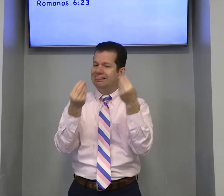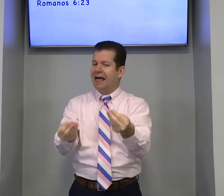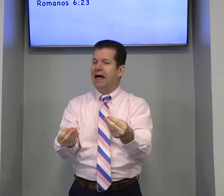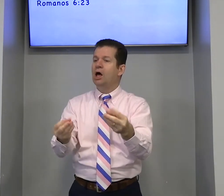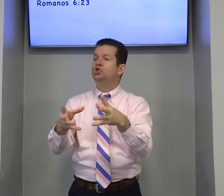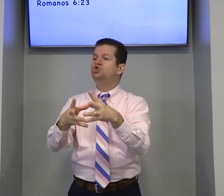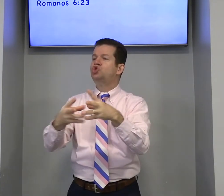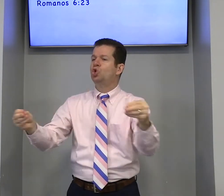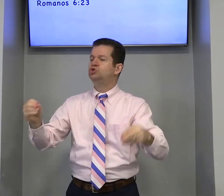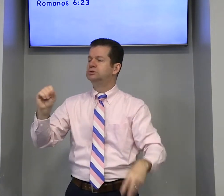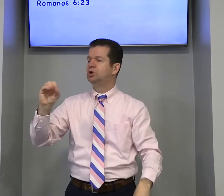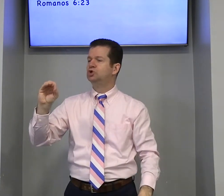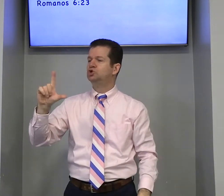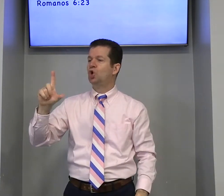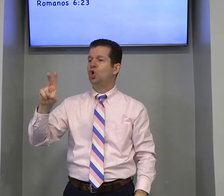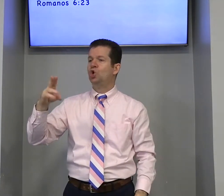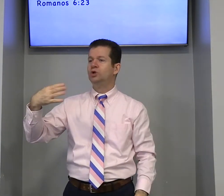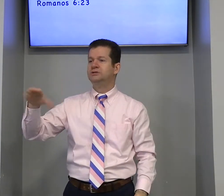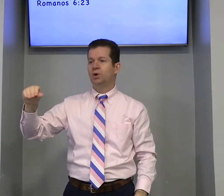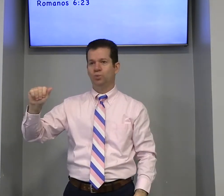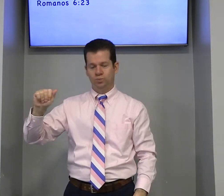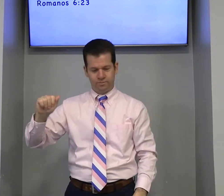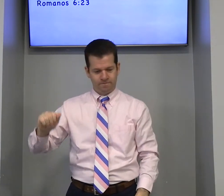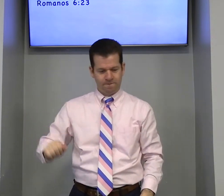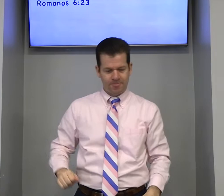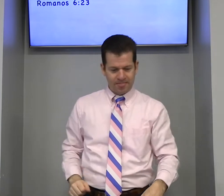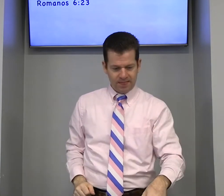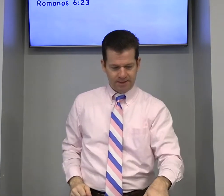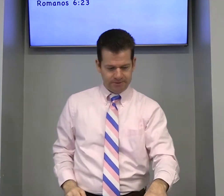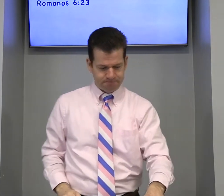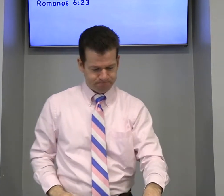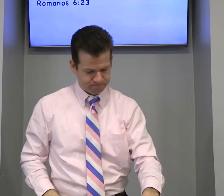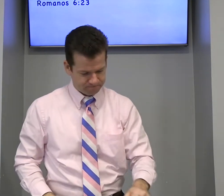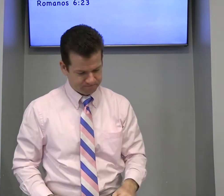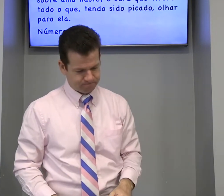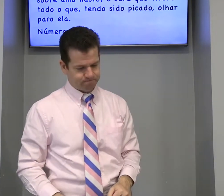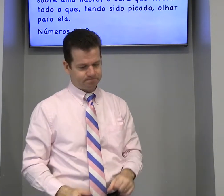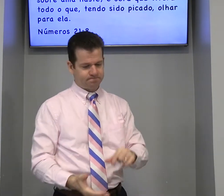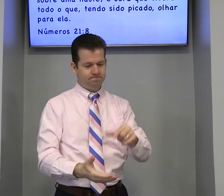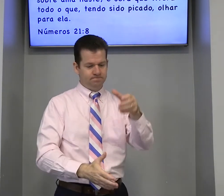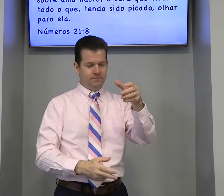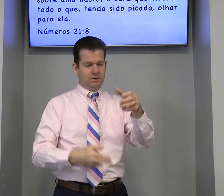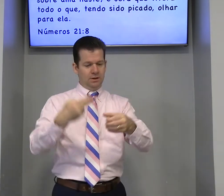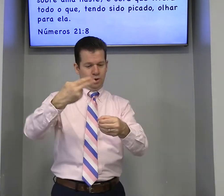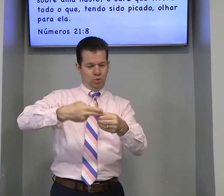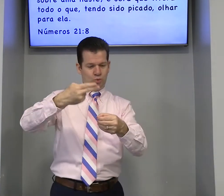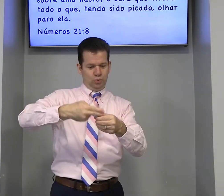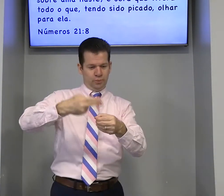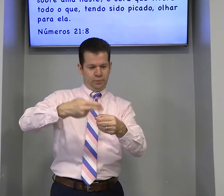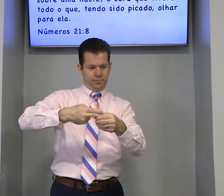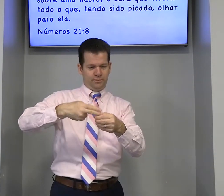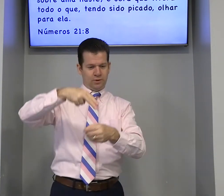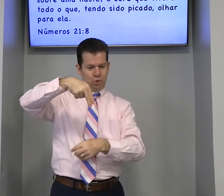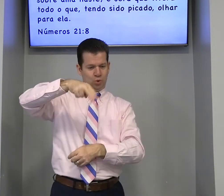mandou esses cobras, essas serpentes, mas depois Deus queria dar uma solução.